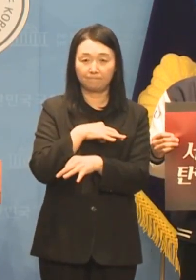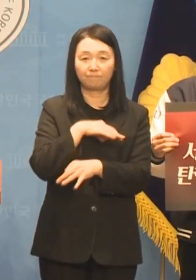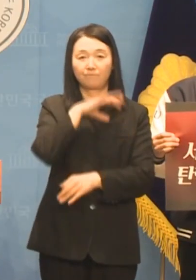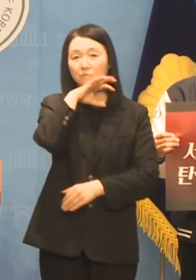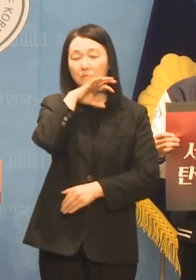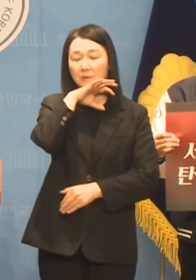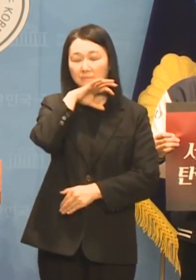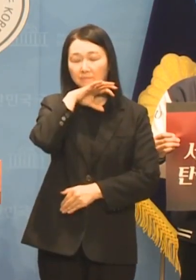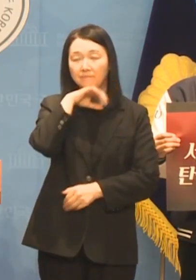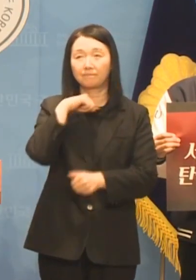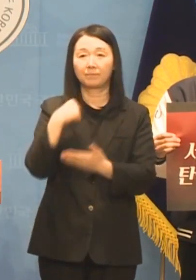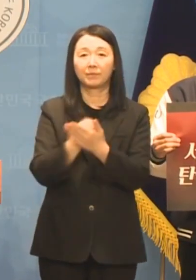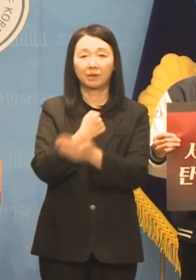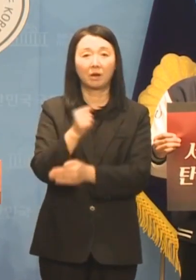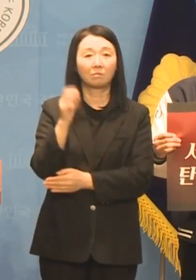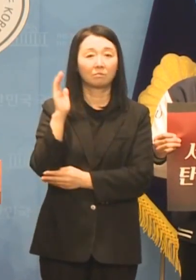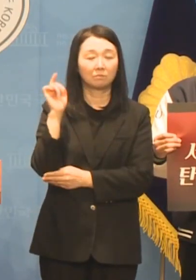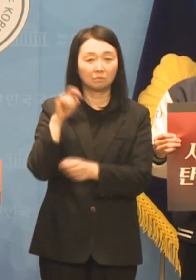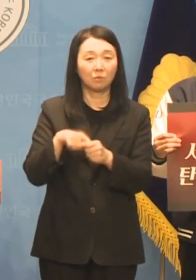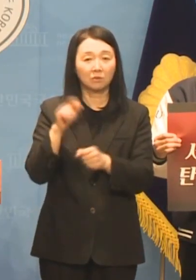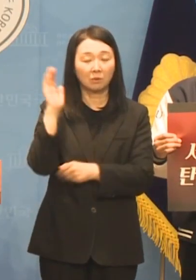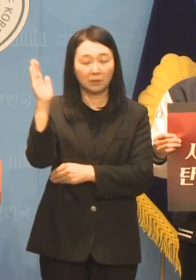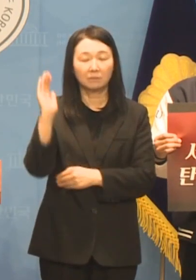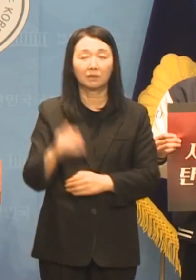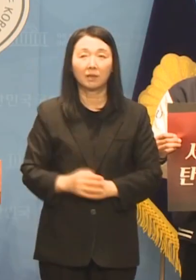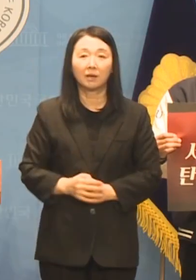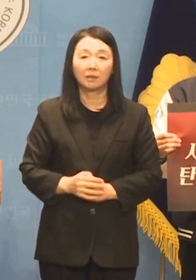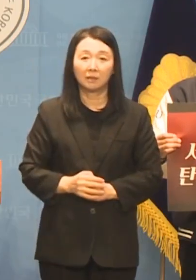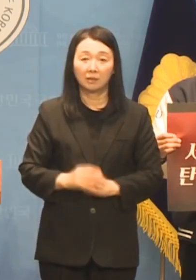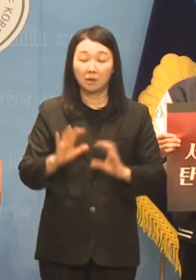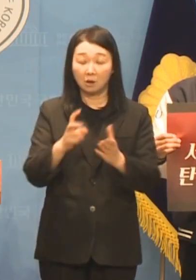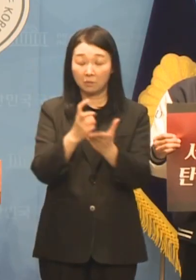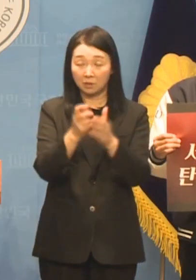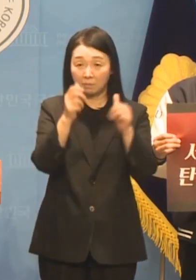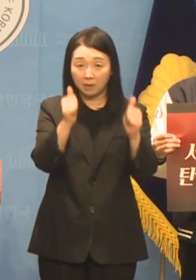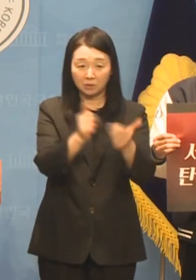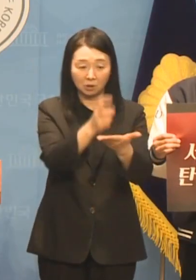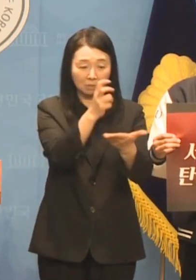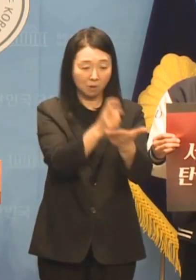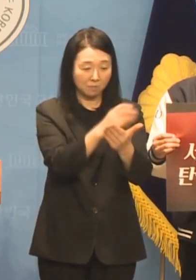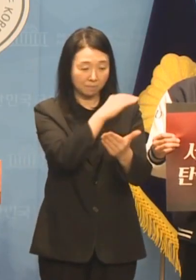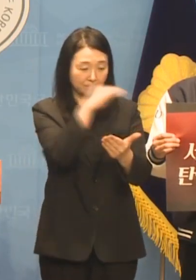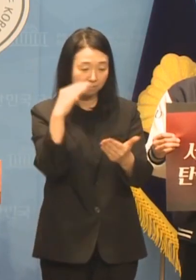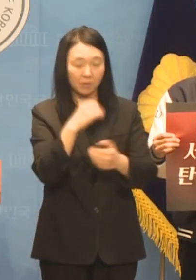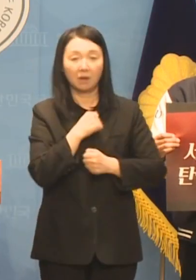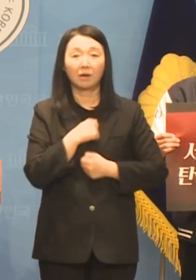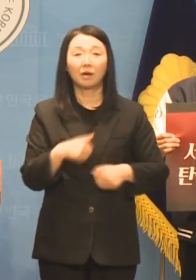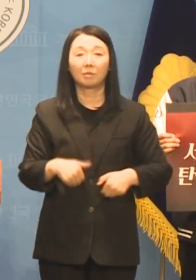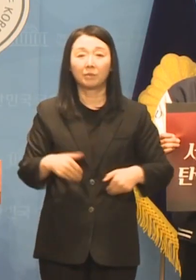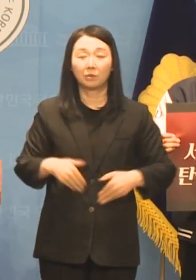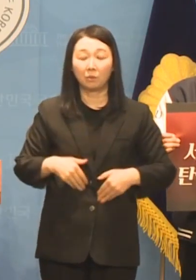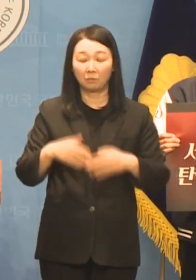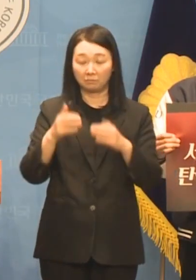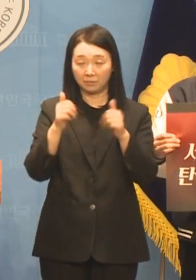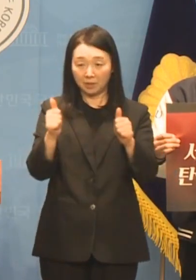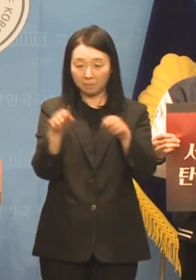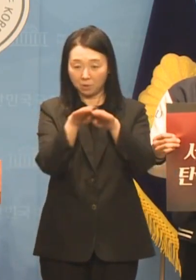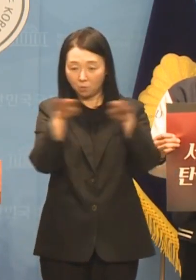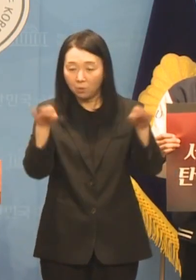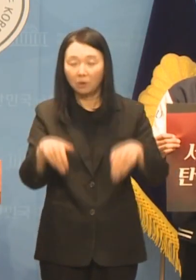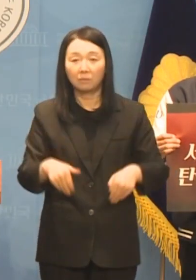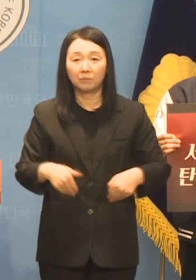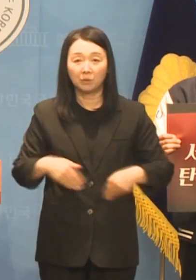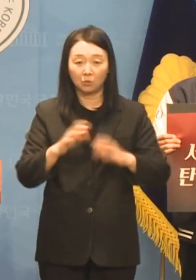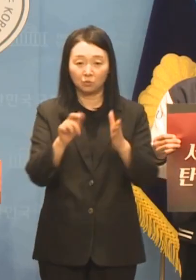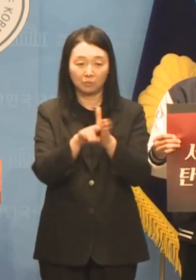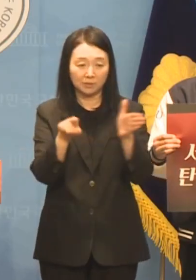위함입니다. 헌법재판소의 책무는 헌법과 법률이 규정한 원칙을 철저히 준수하고 공정한 재판을 통해 국민이